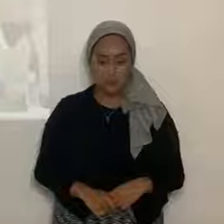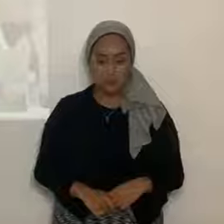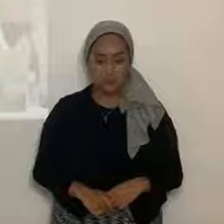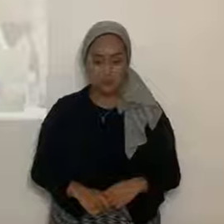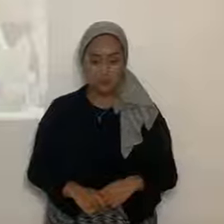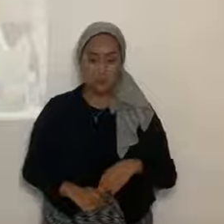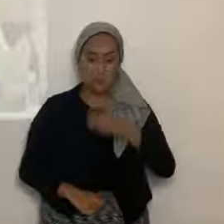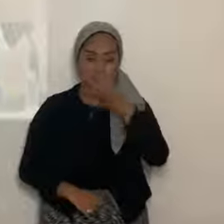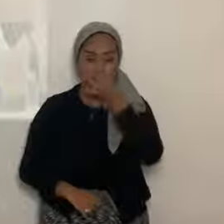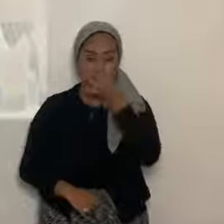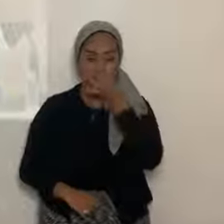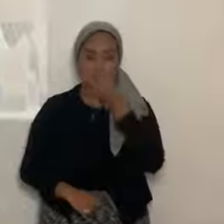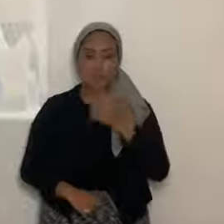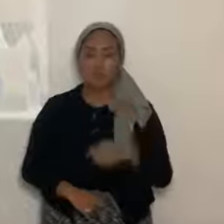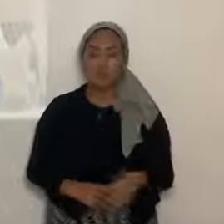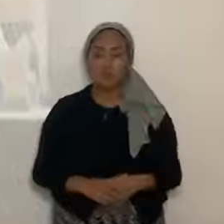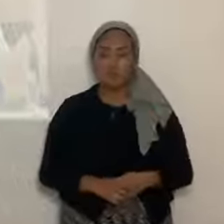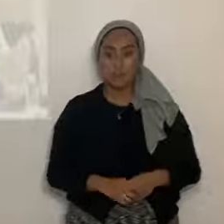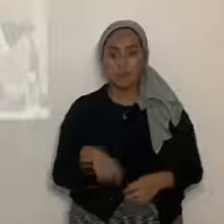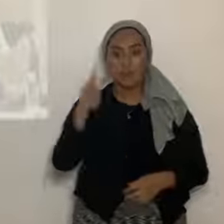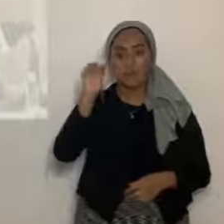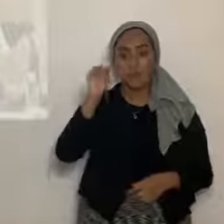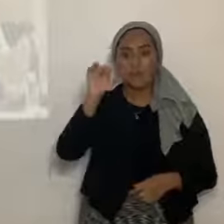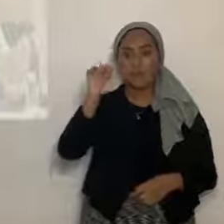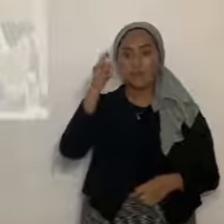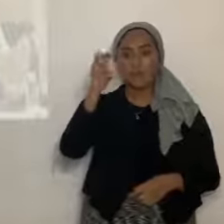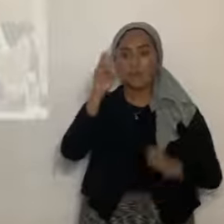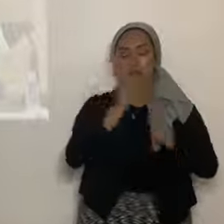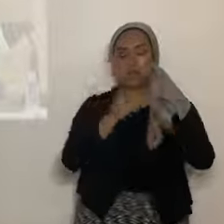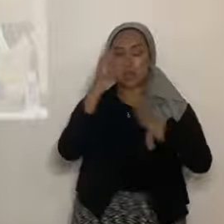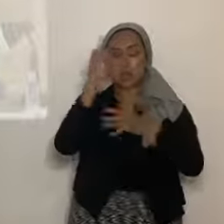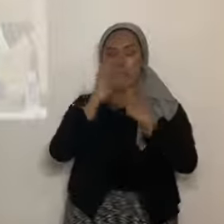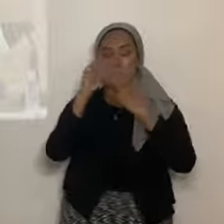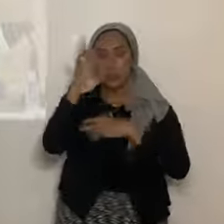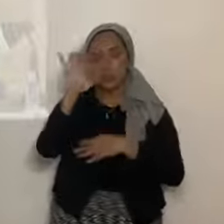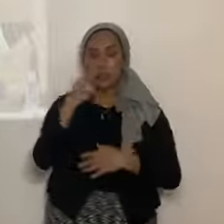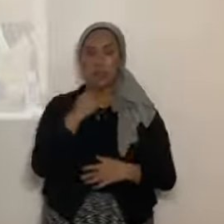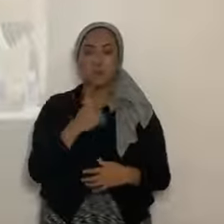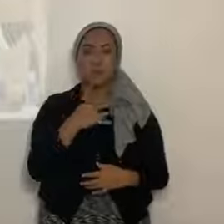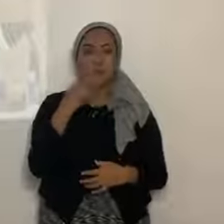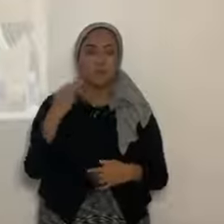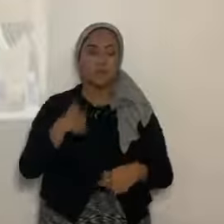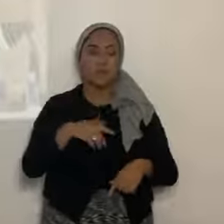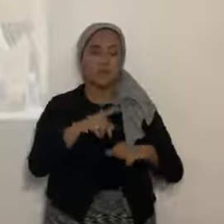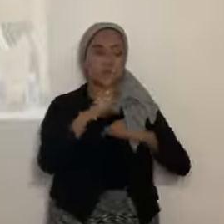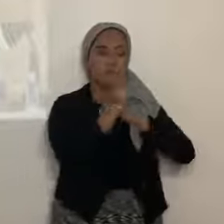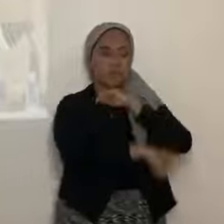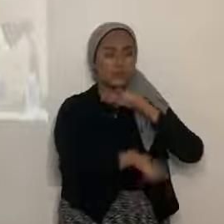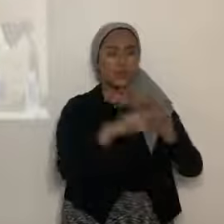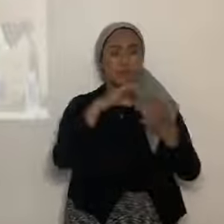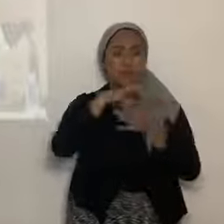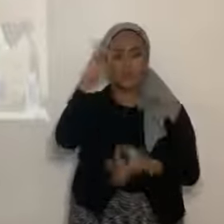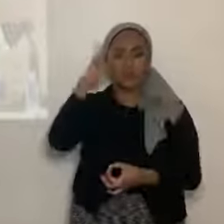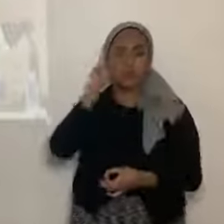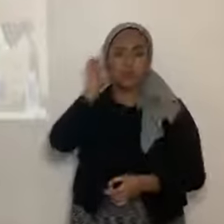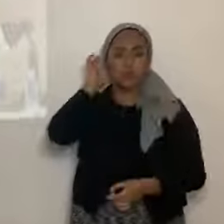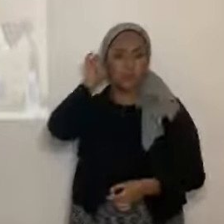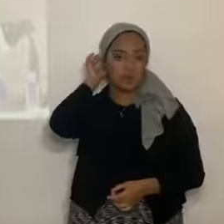Sí, vamos allá. Mateo 17, verso 18. Y reprendiendo Yahshua al demonio, el cual salió del muchacho, y